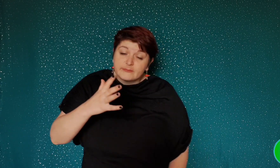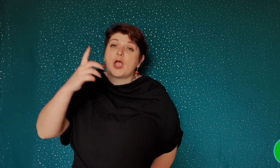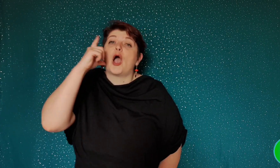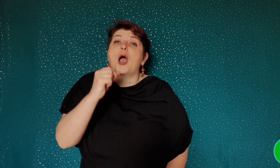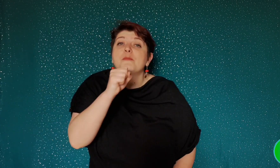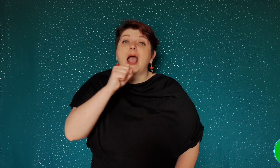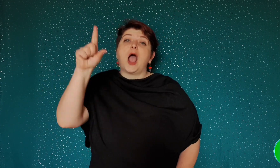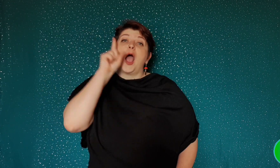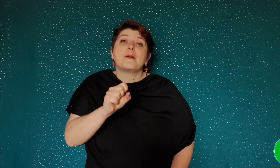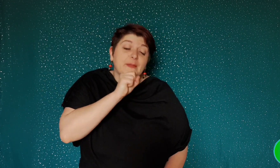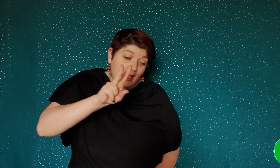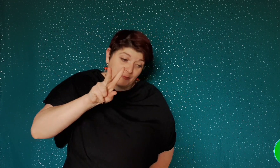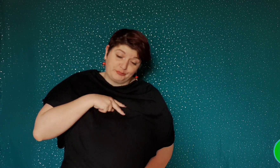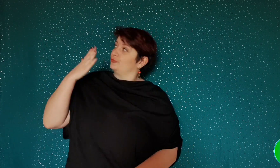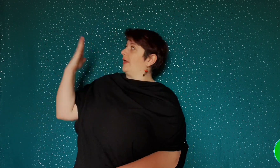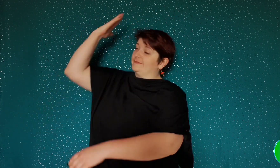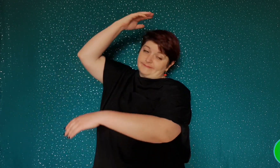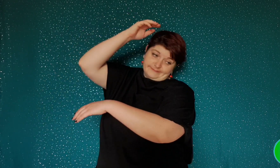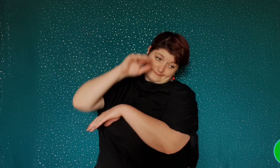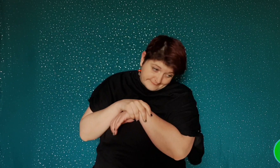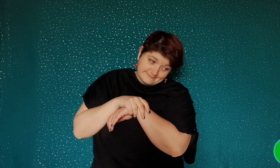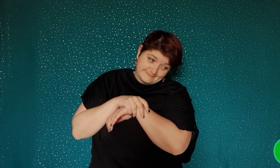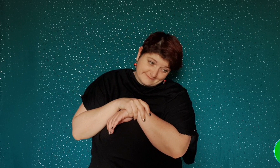Eh bien, c'était seulement mon grand-père et ma grand-mère.